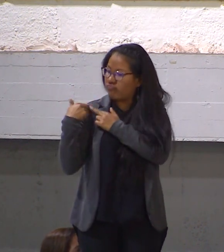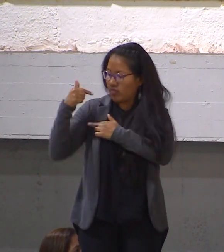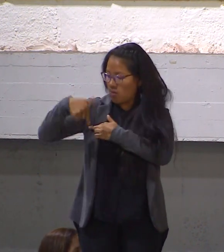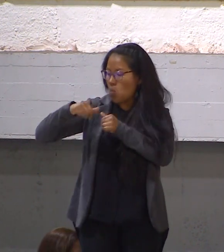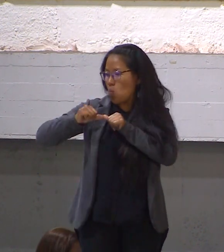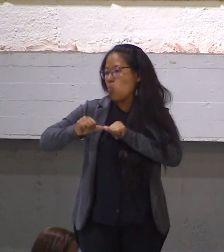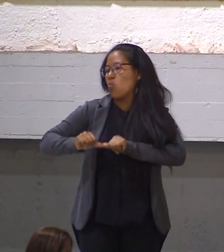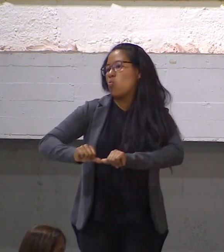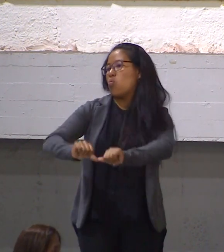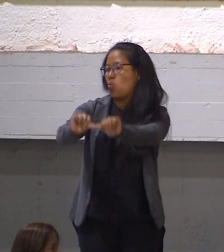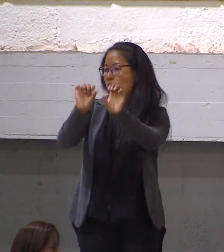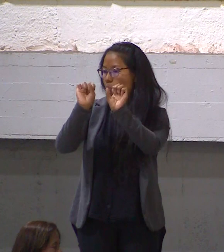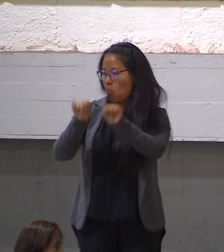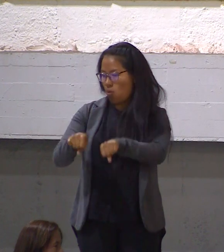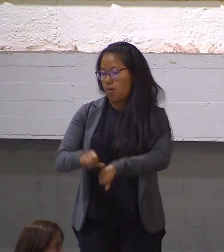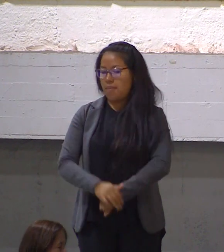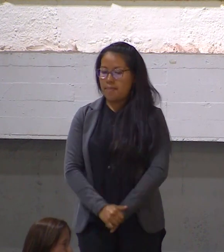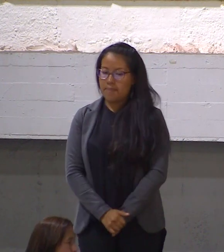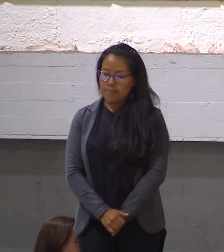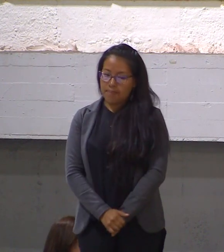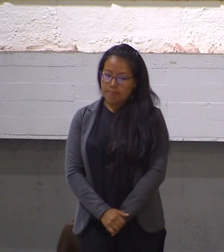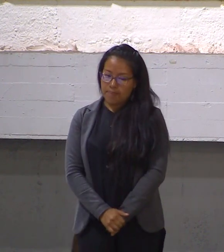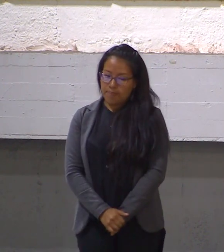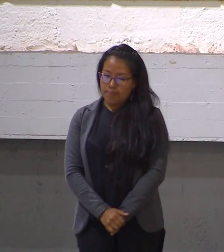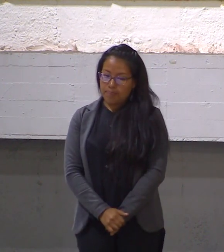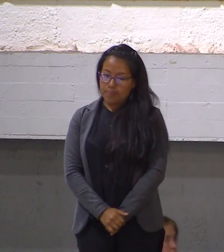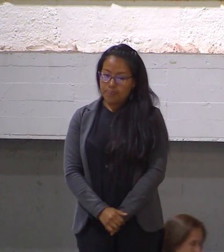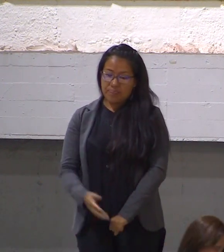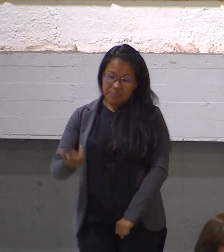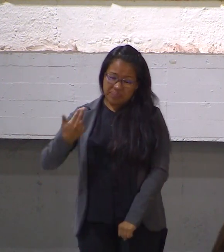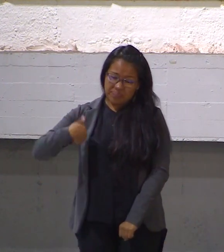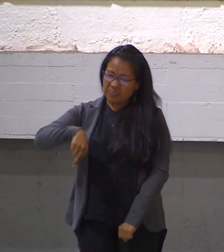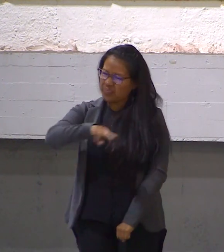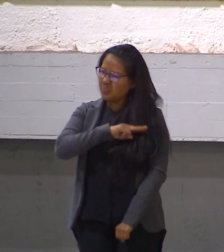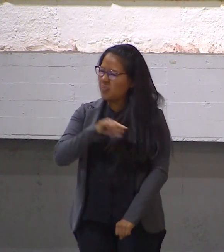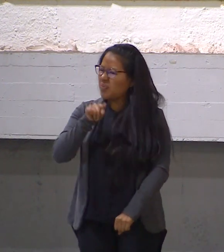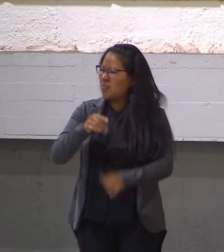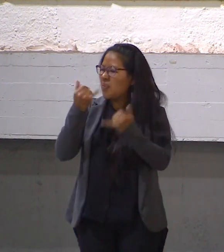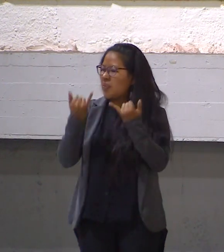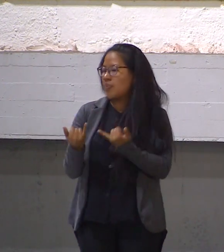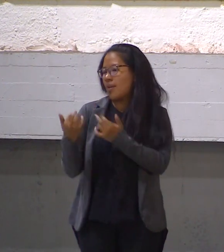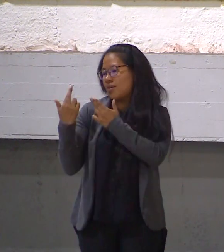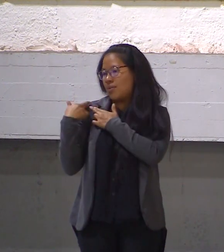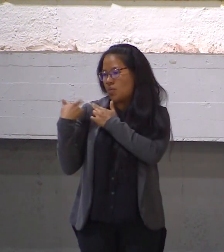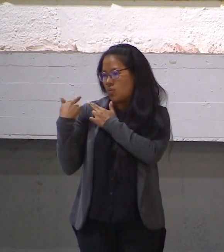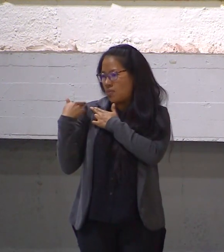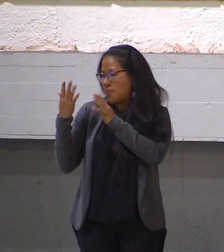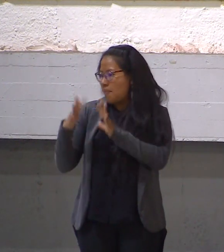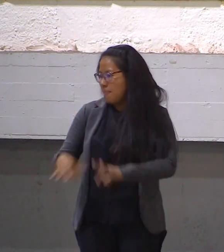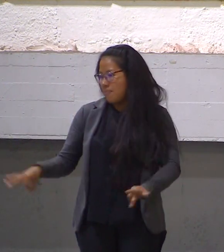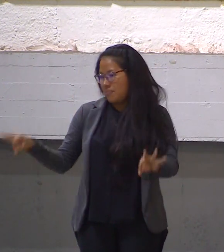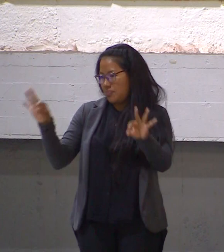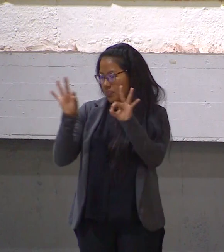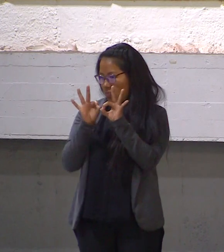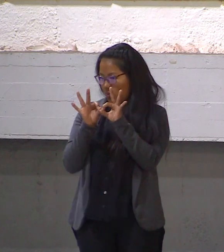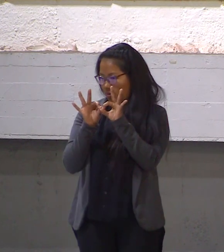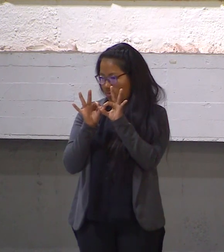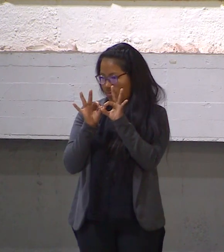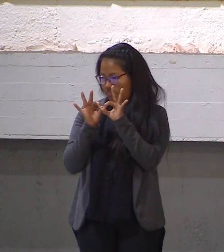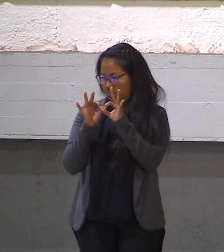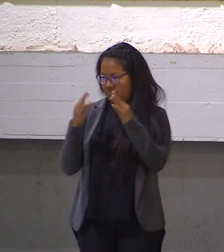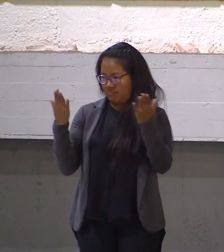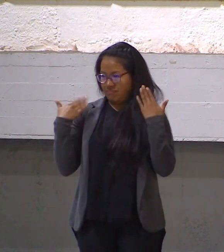perdure nosotros tenemos una responsabilidad muy importante como educadores físicos